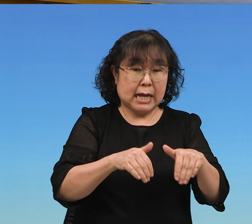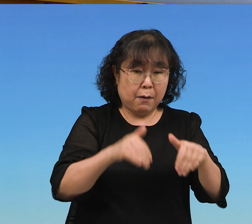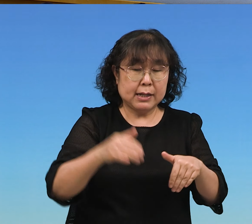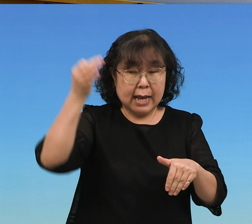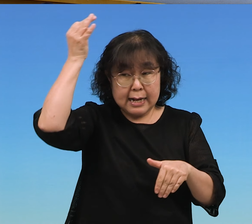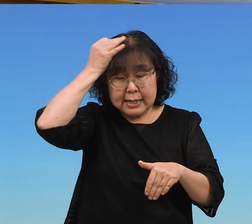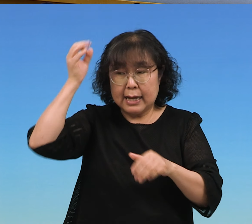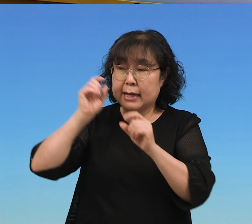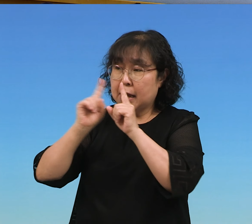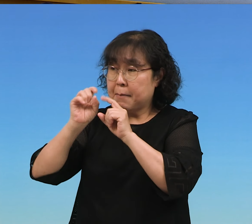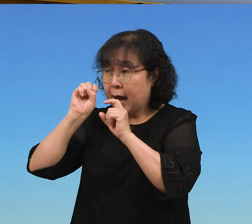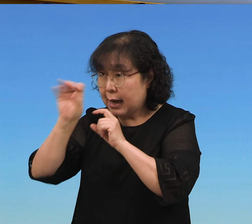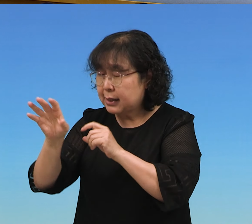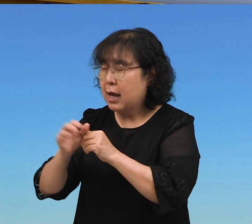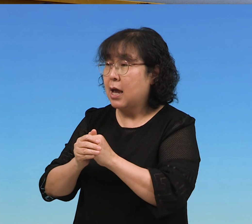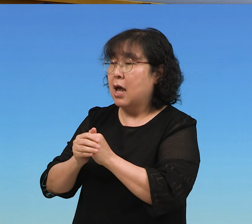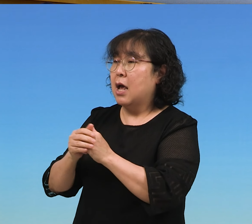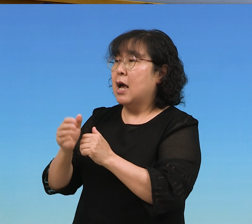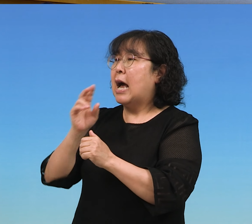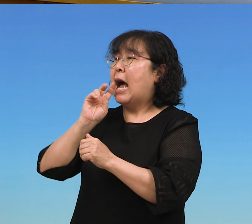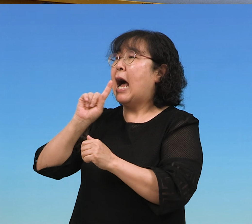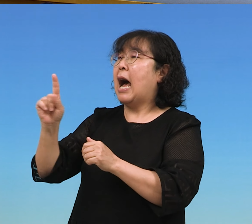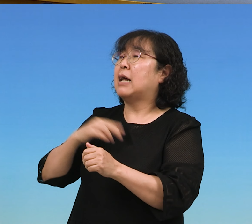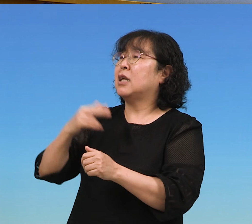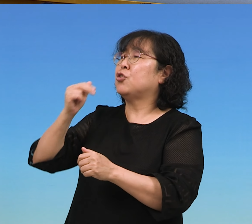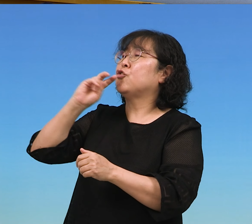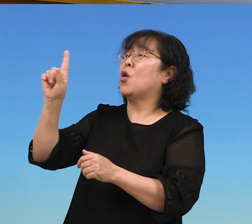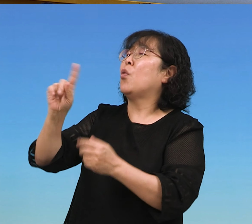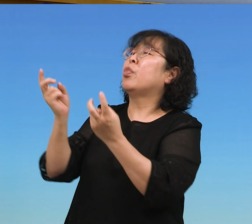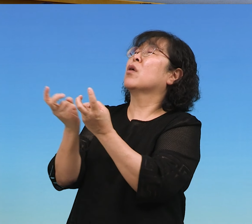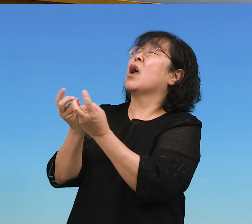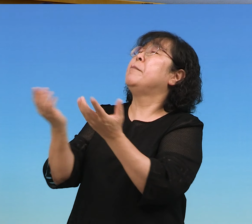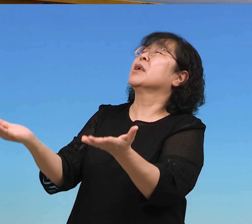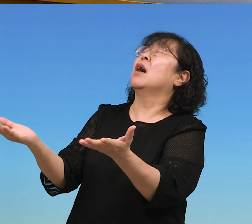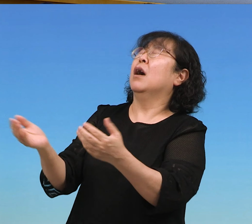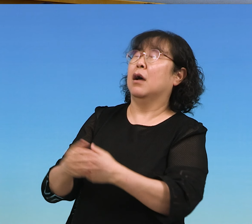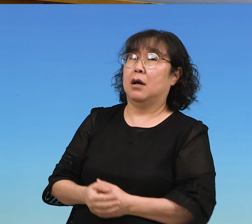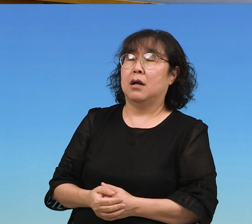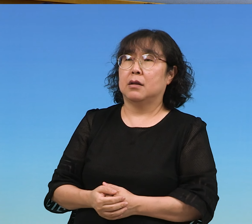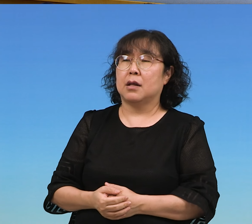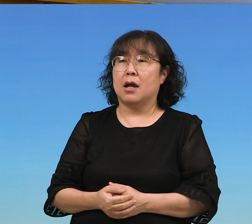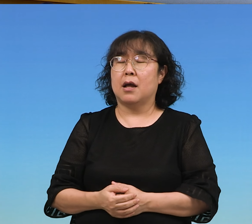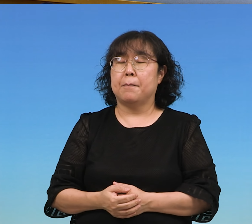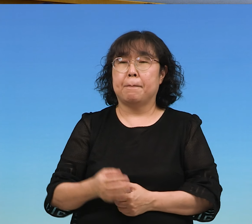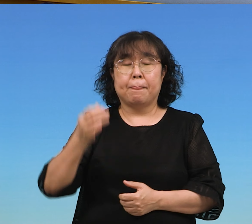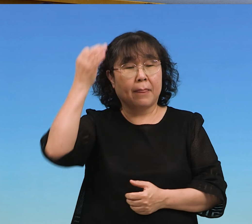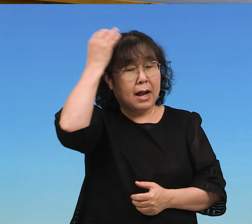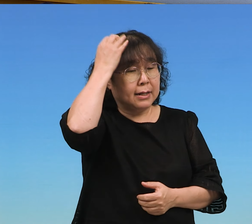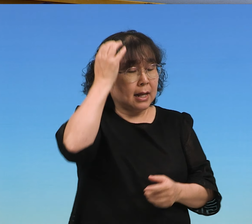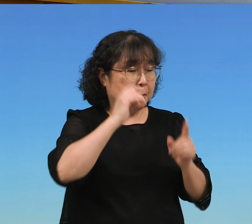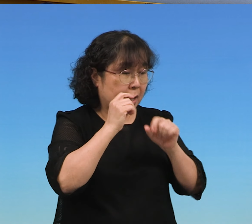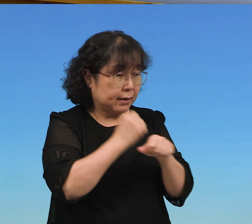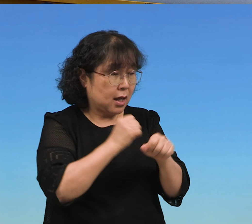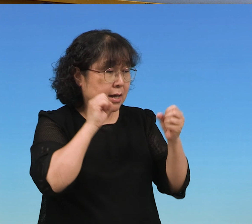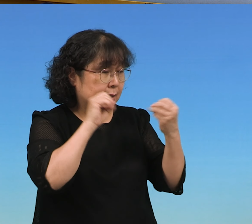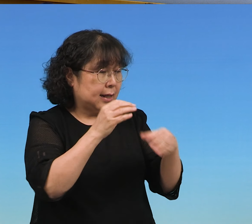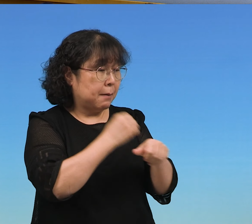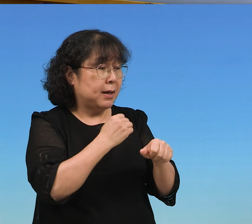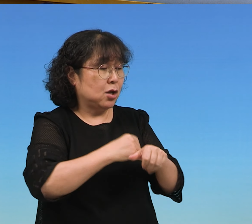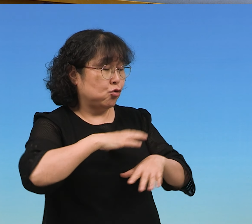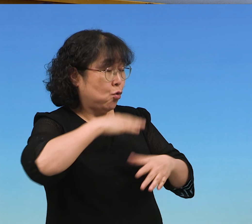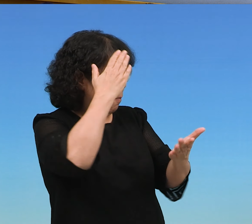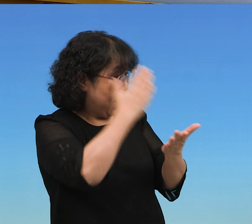에워쌌는지라 그의 사환이 엘리사에게 말하되 아 내 주여 우리가 어찌하리까니 그랬더니 엘리사가 이렇게 이야기합니다.